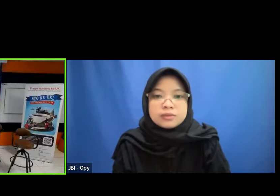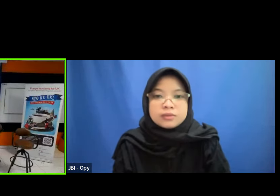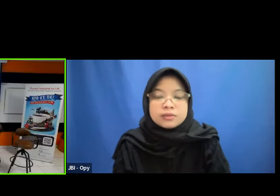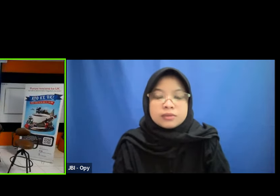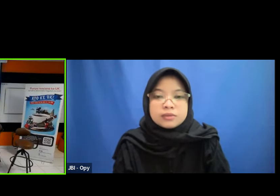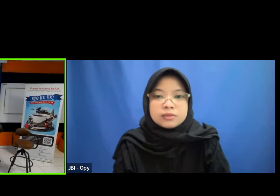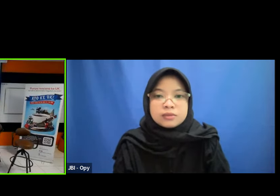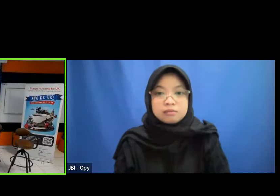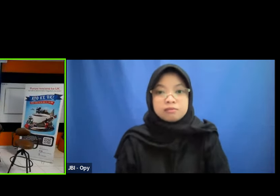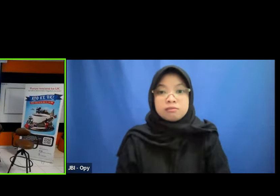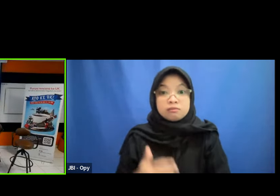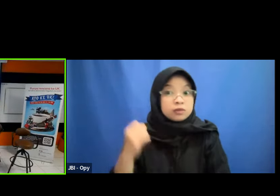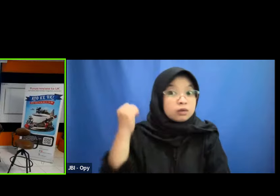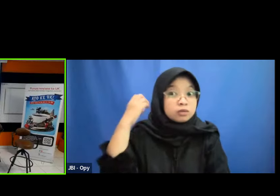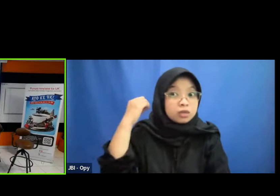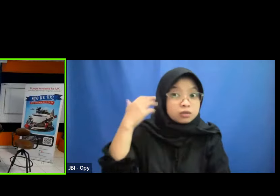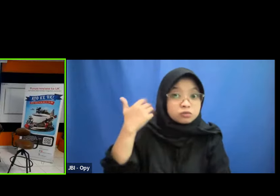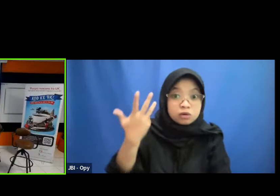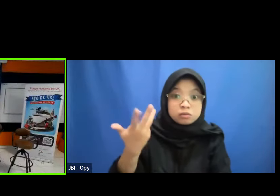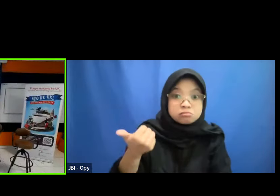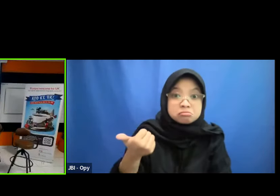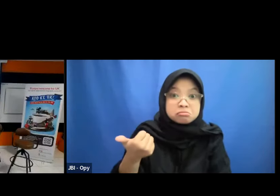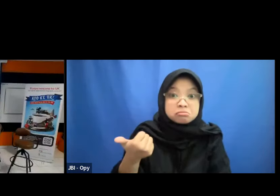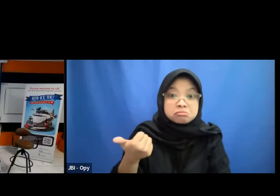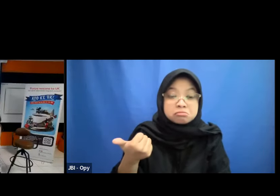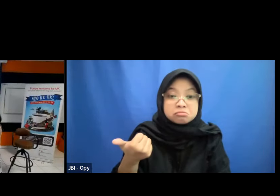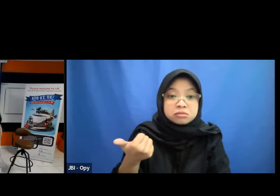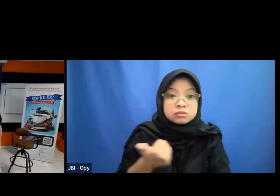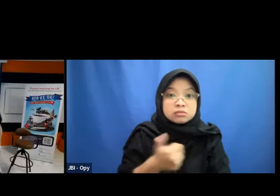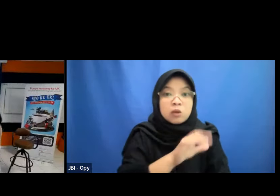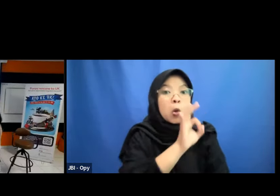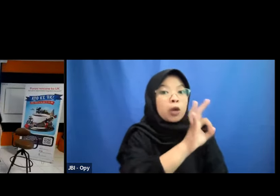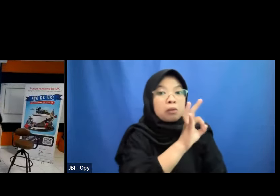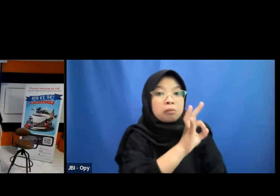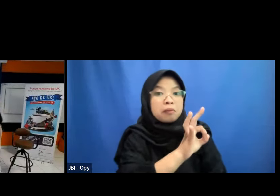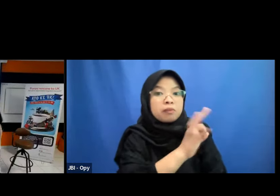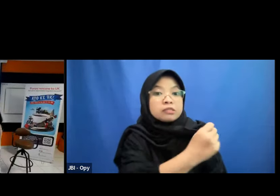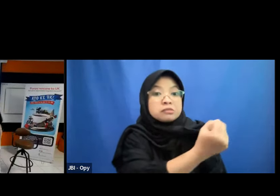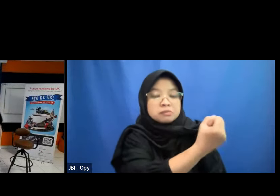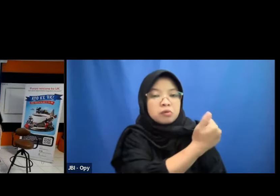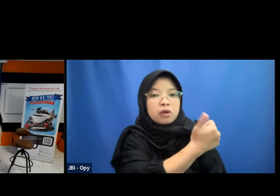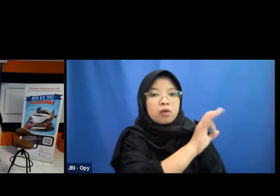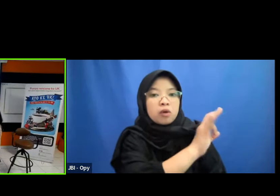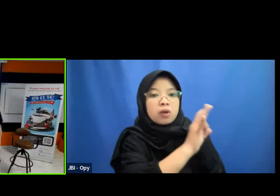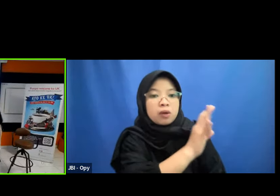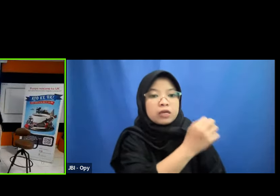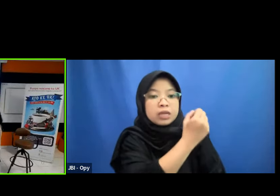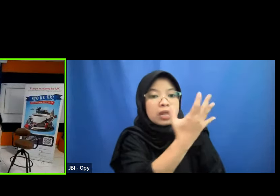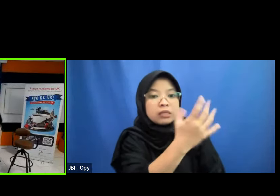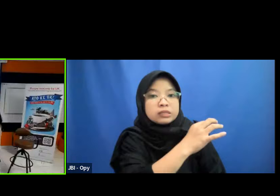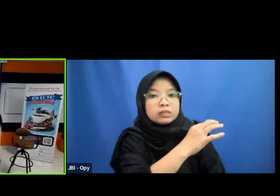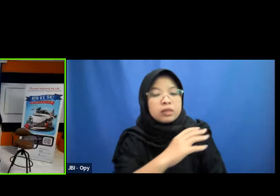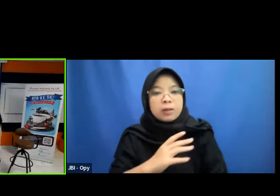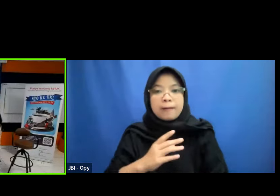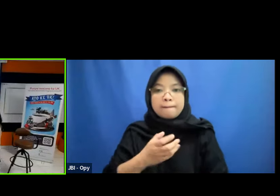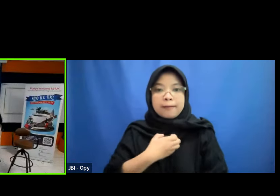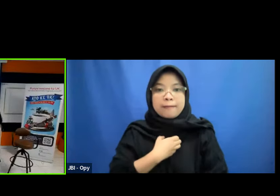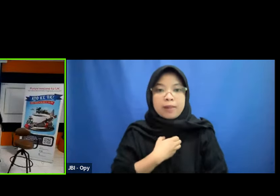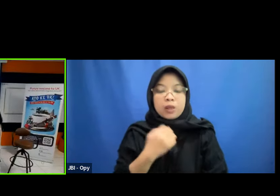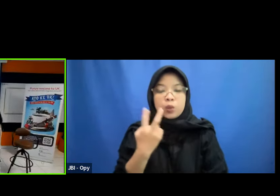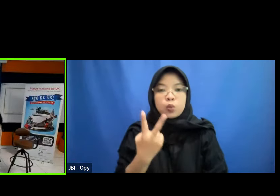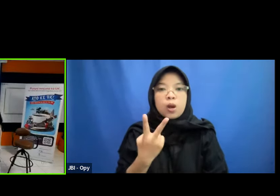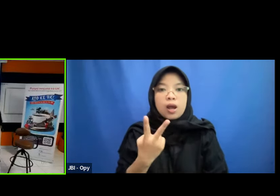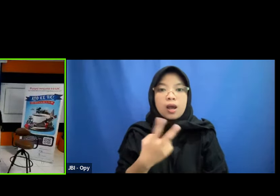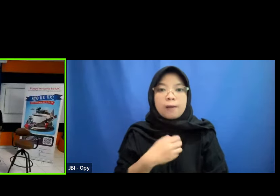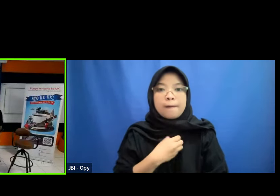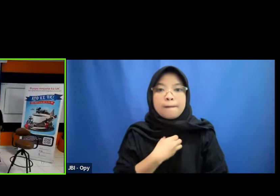Oke kalau sekarang terdengar juga enggak sekarang jelas jelas ini aku coba pakai mic nempel tapi yang kedua